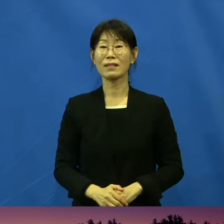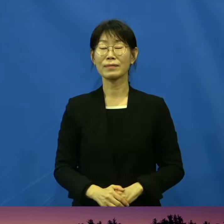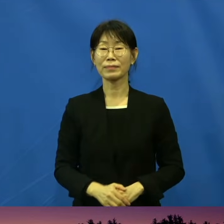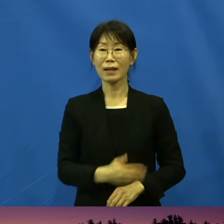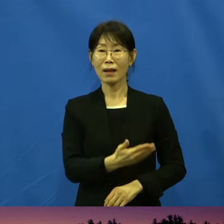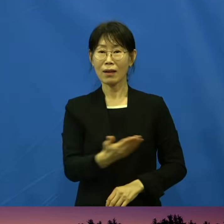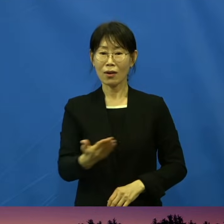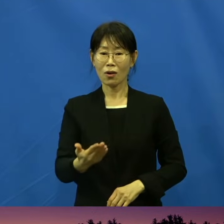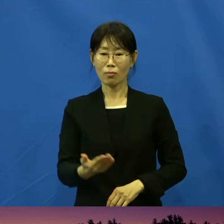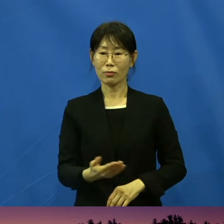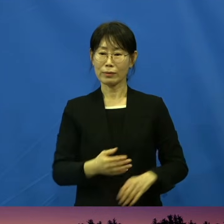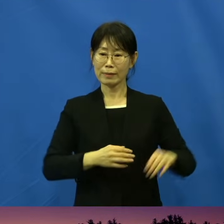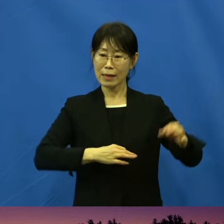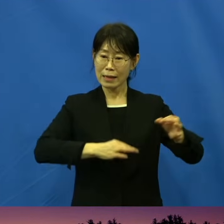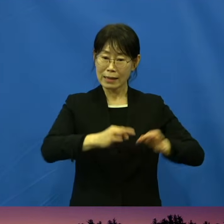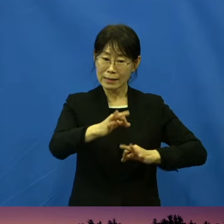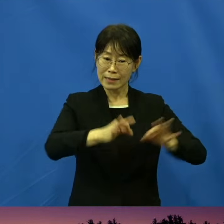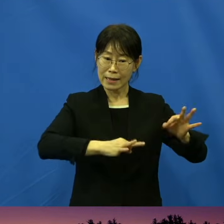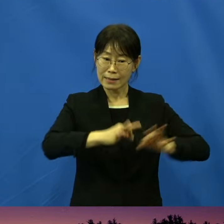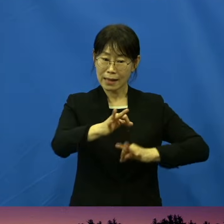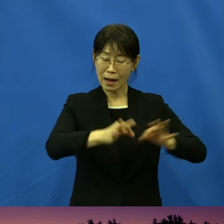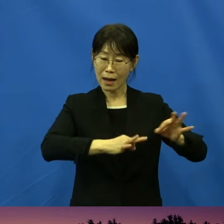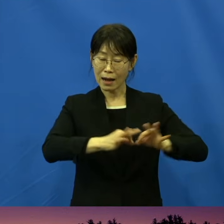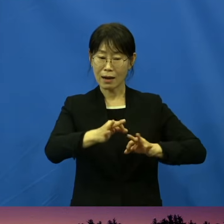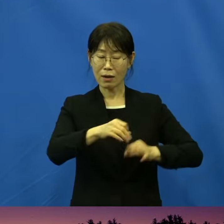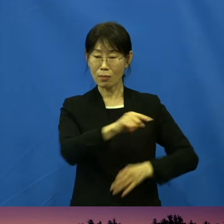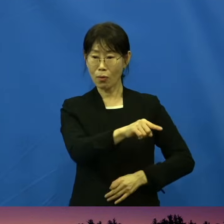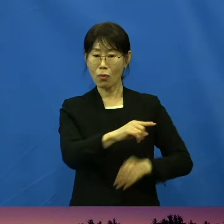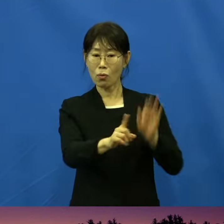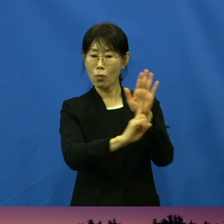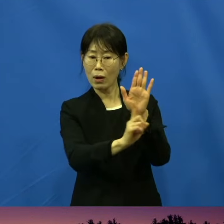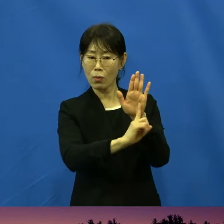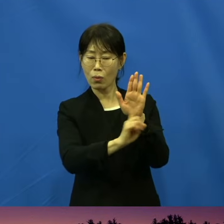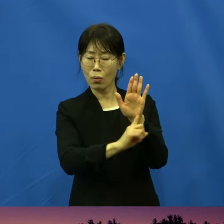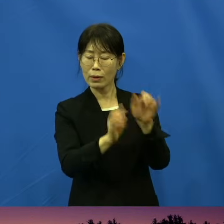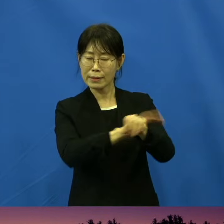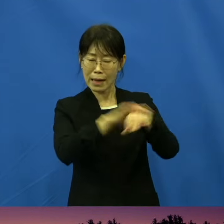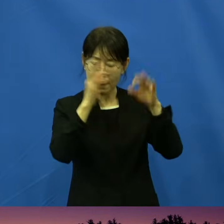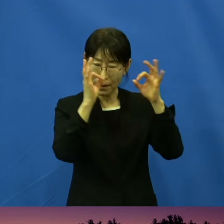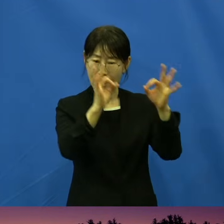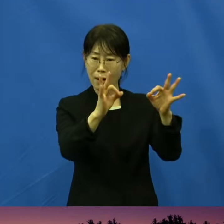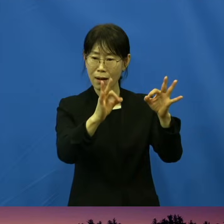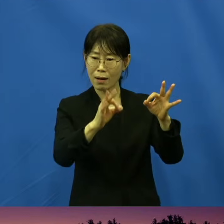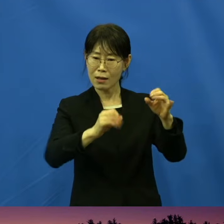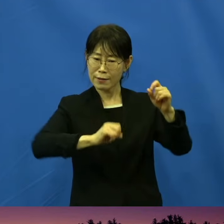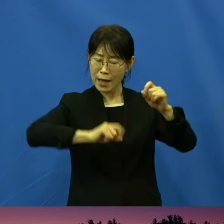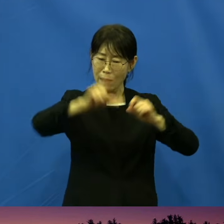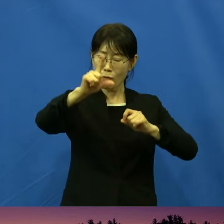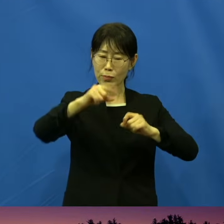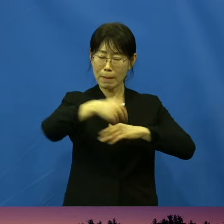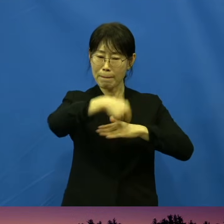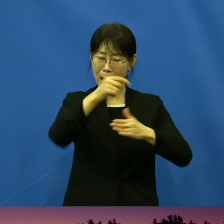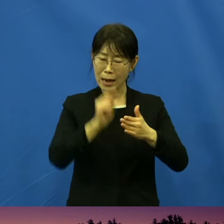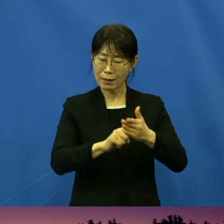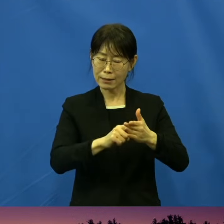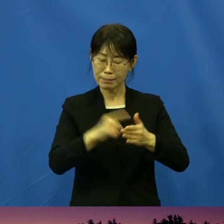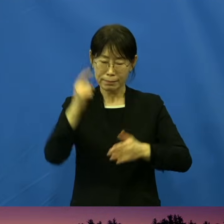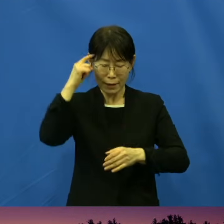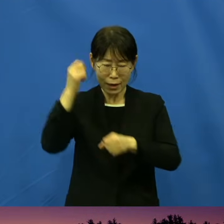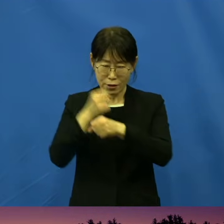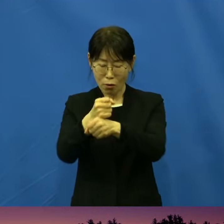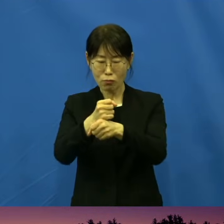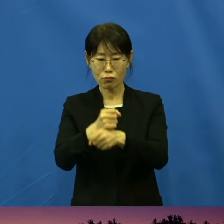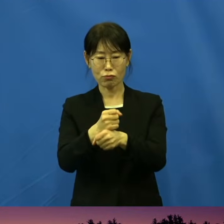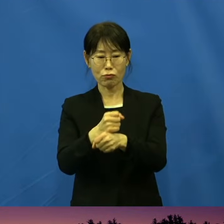여러분, 상업주의도 한몫을 하죠. 모든 그 광고도 다 보세요. 오늘날의 모든 심리학이나 모든